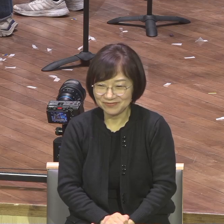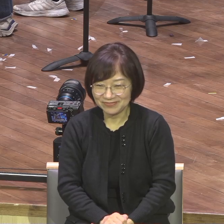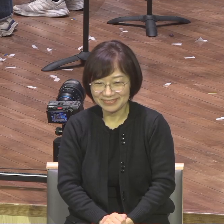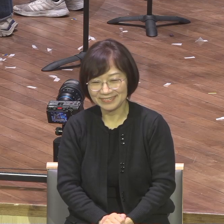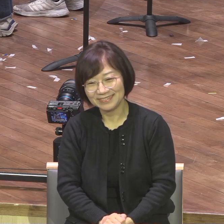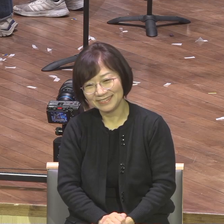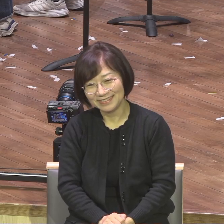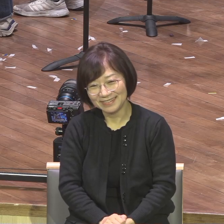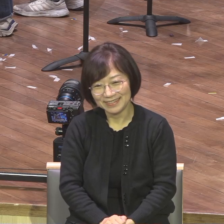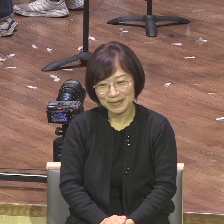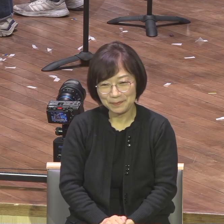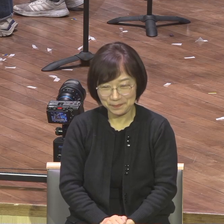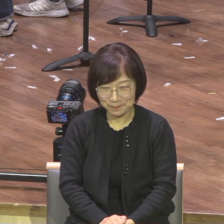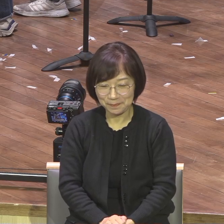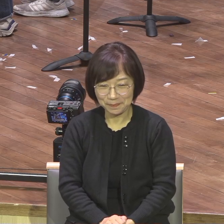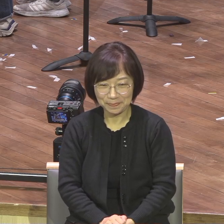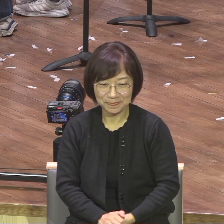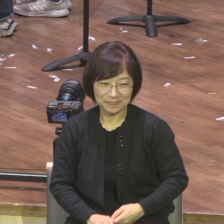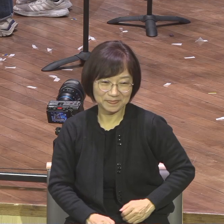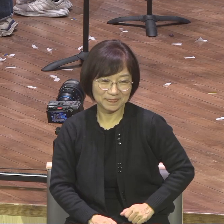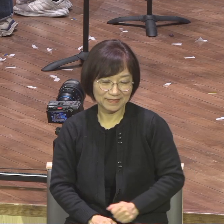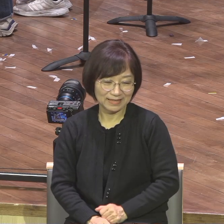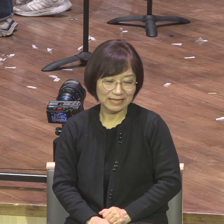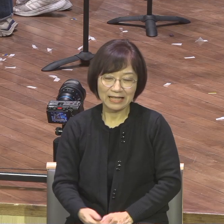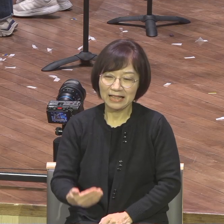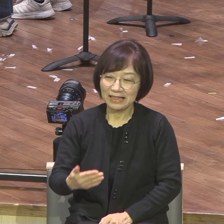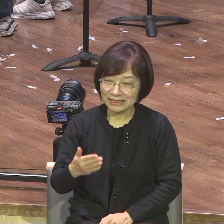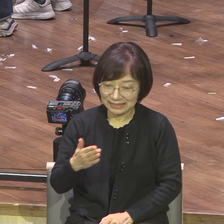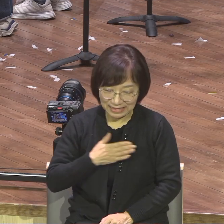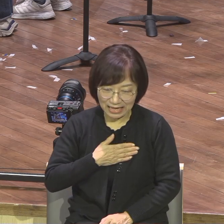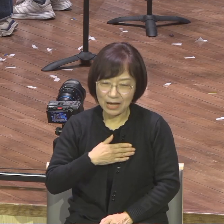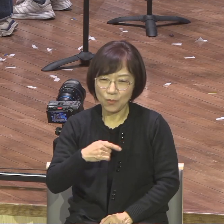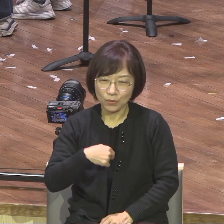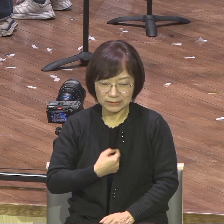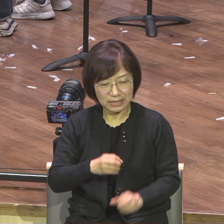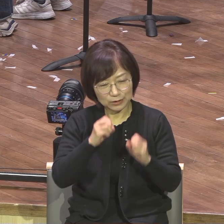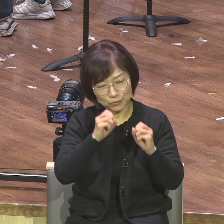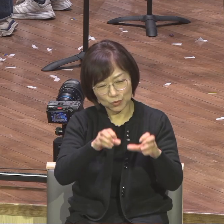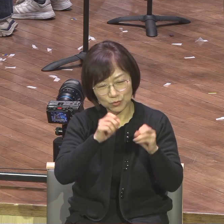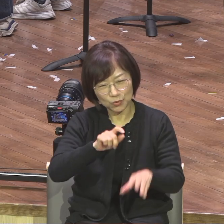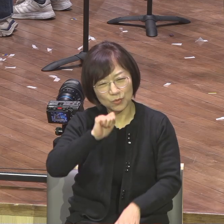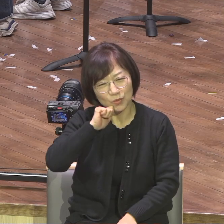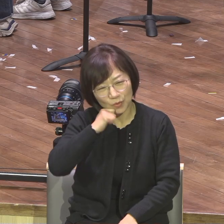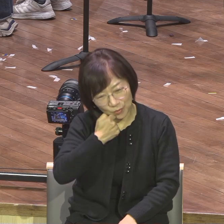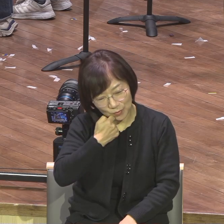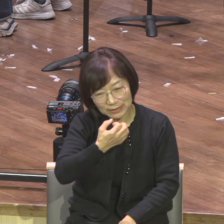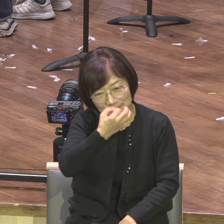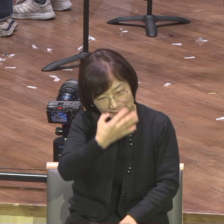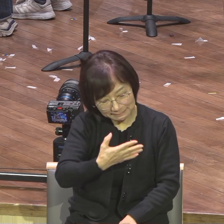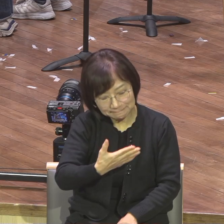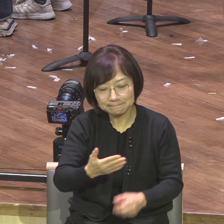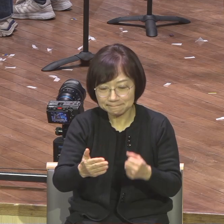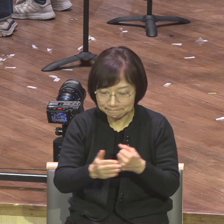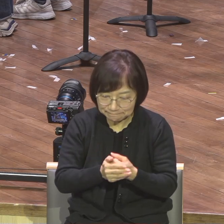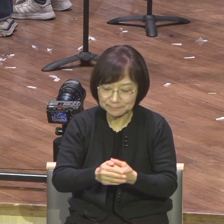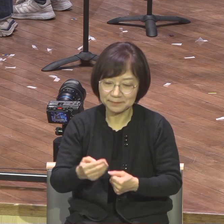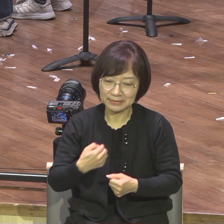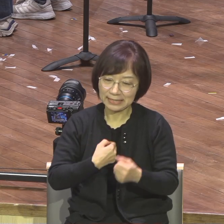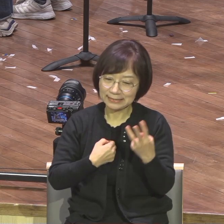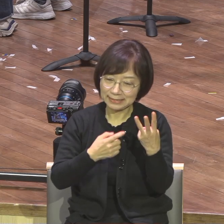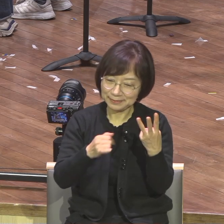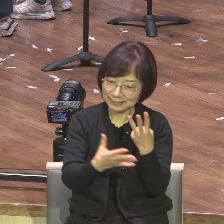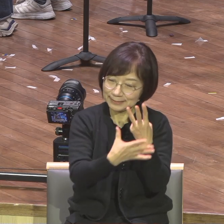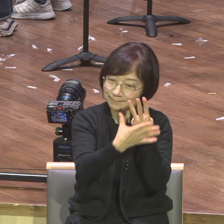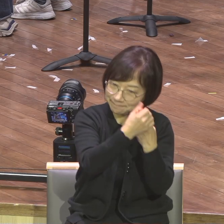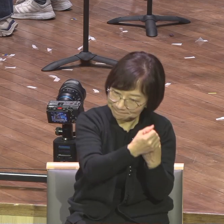통해서 내 혼자 전도 안 하니까 이제는 3일조라도 구성해서 어떻게 하든지 이웃에 있는 주위의